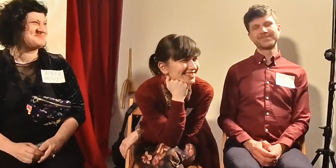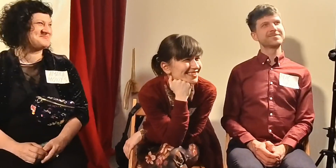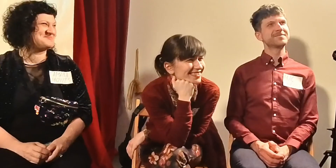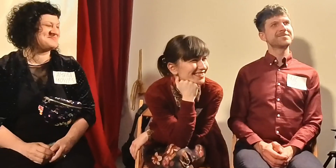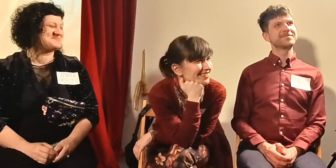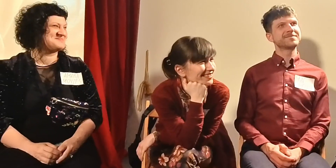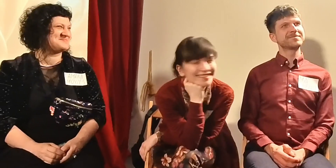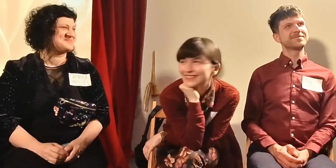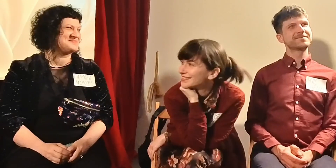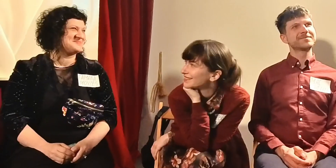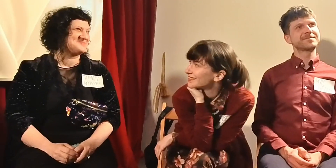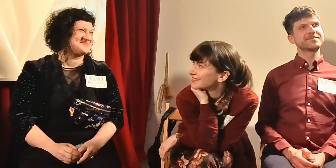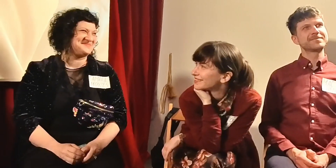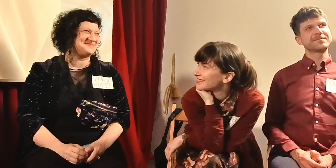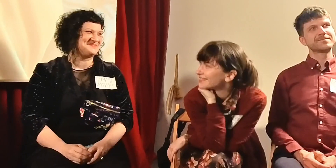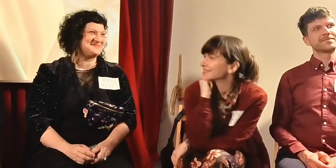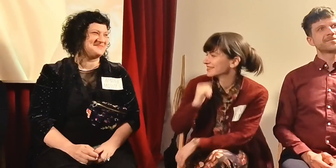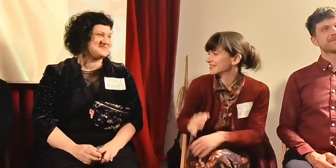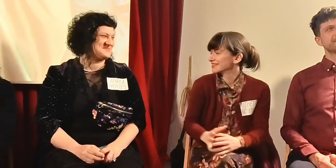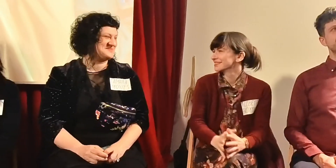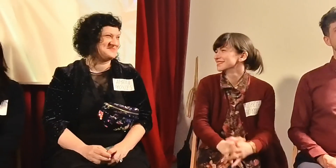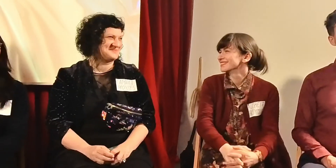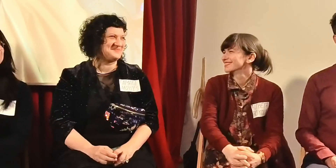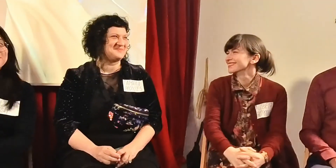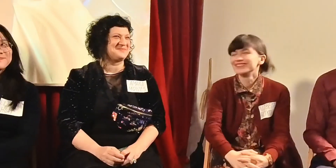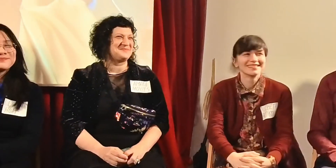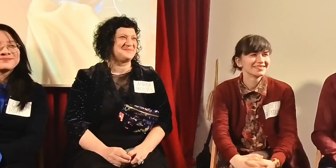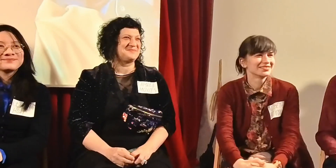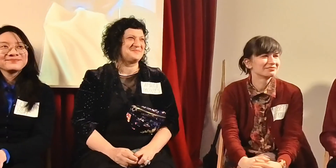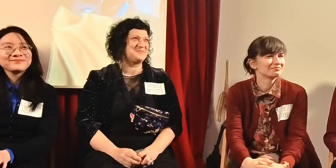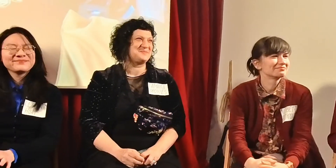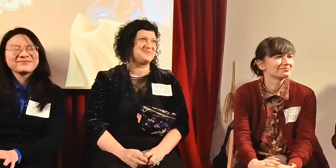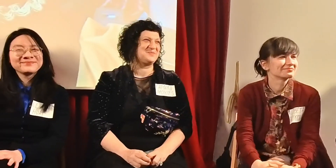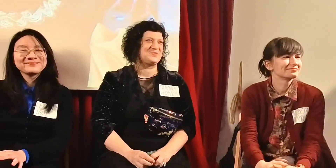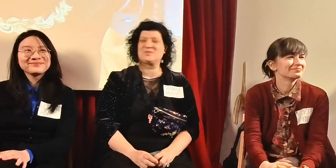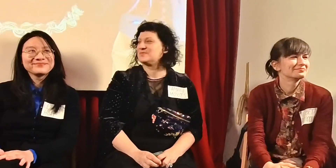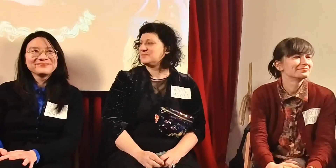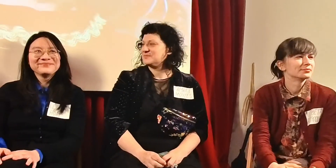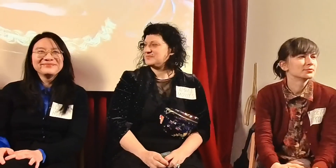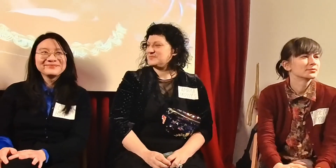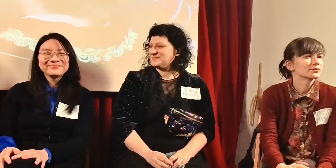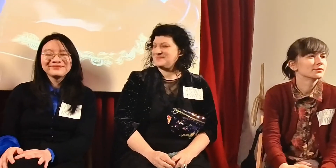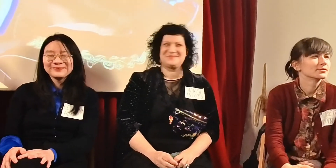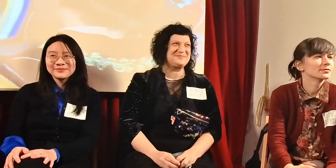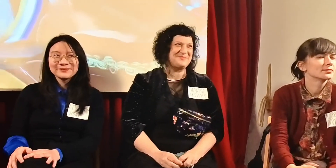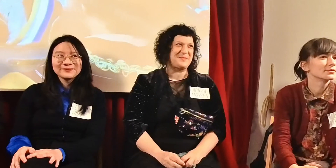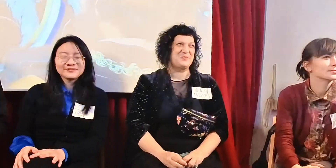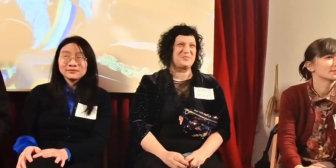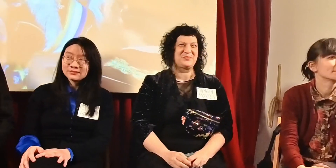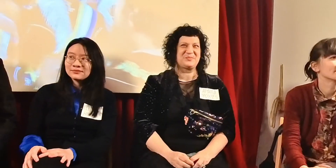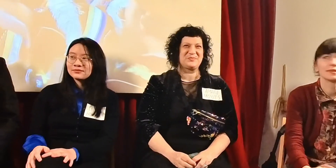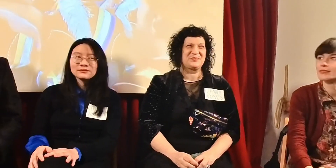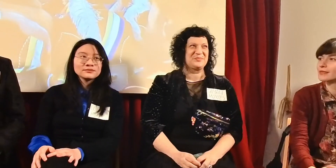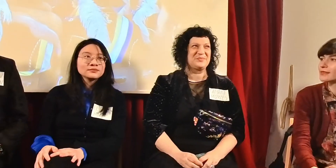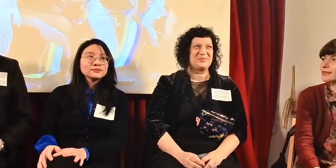kurátorka, umělkyně, galeristka Tamara Moises. A potom tady máme